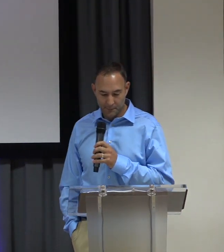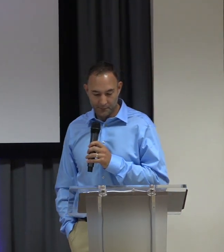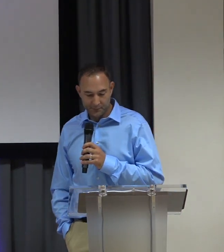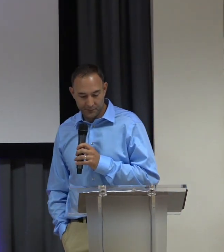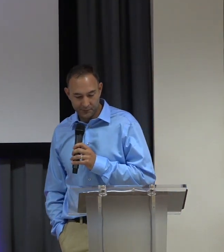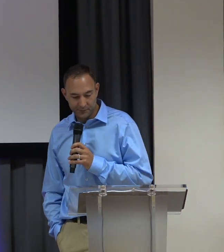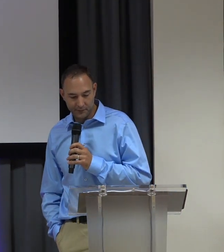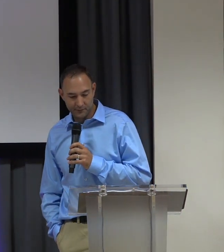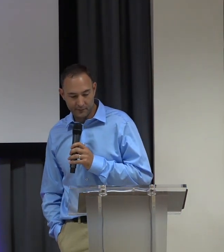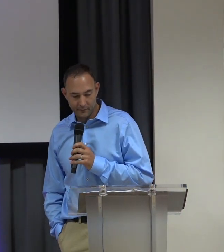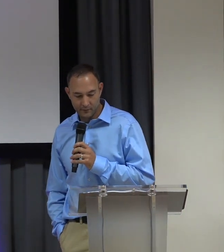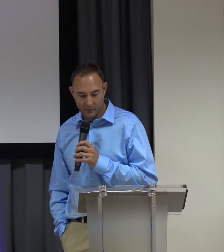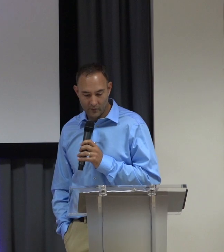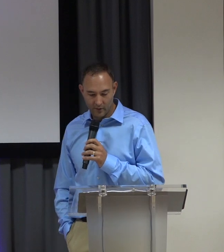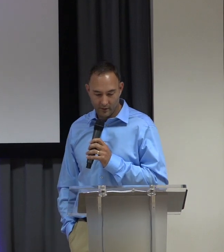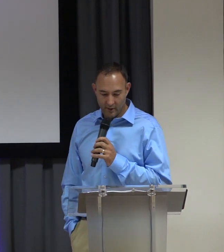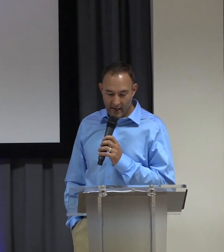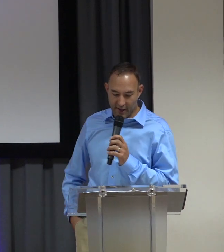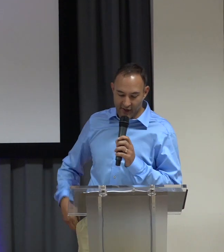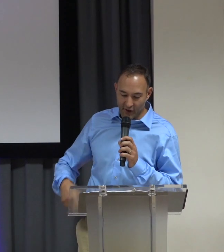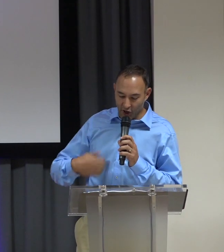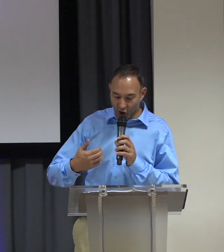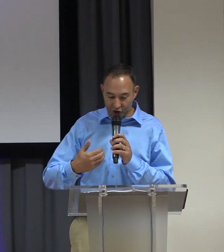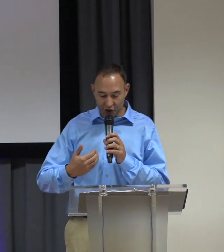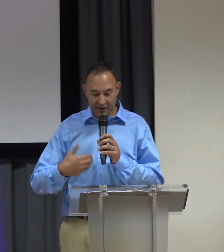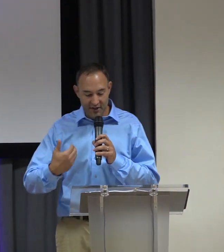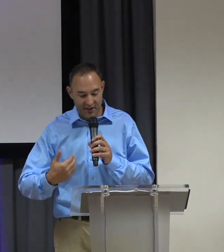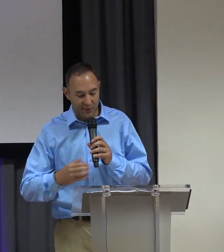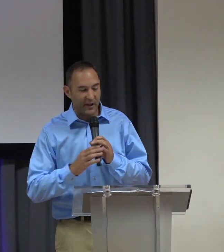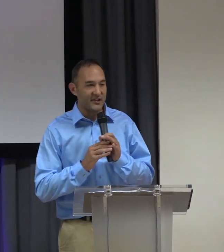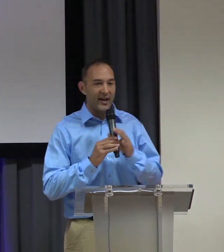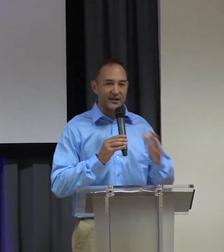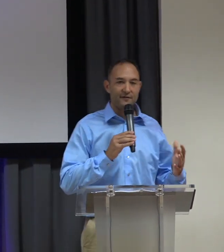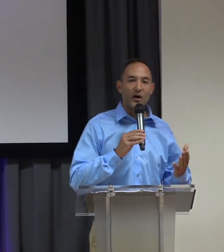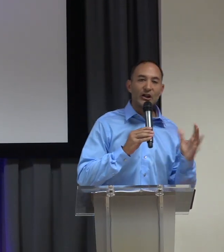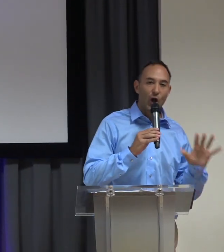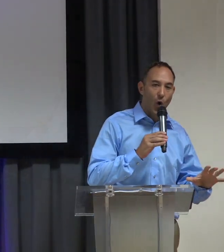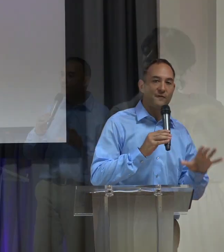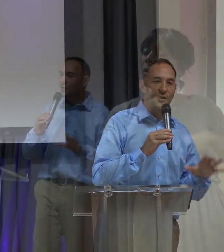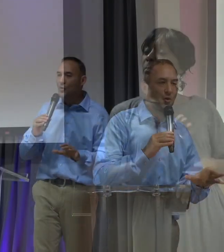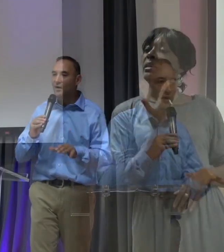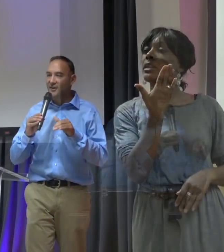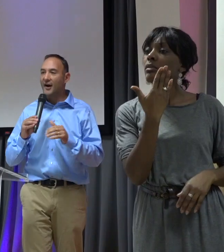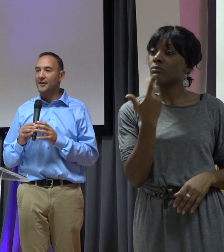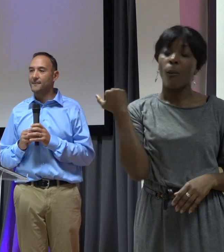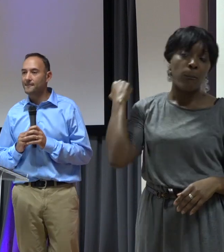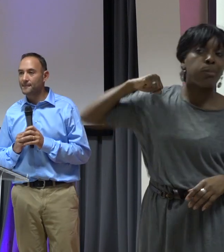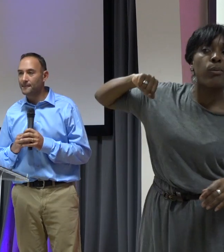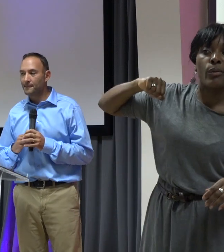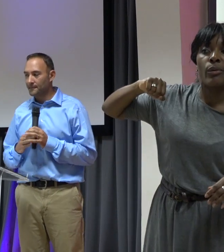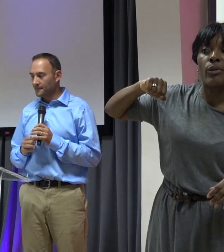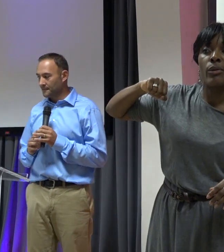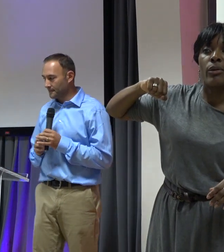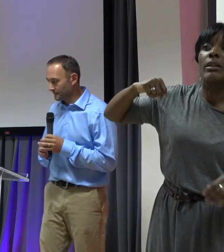bons choix devraient être. And I think that our culture does this because it has a very low view of God. Et